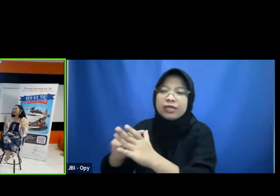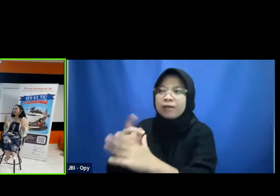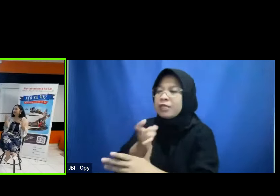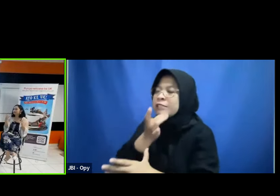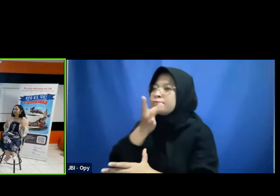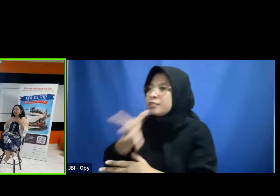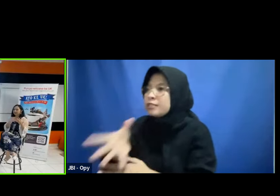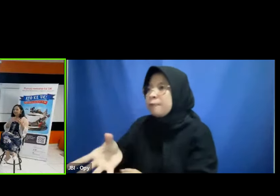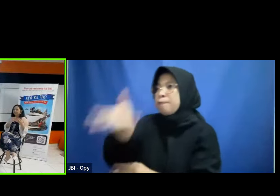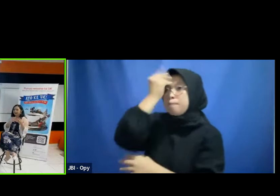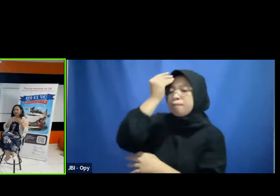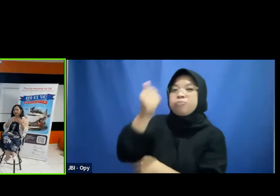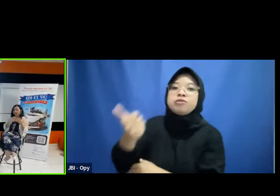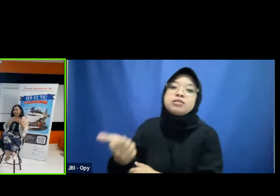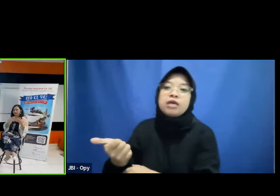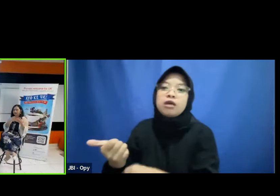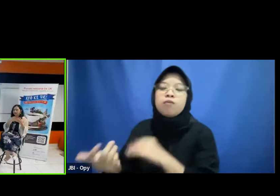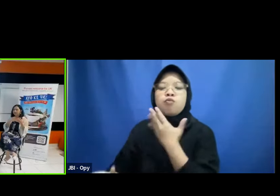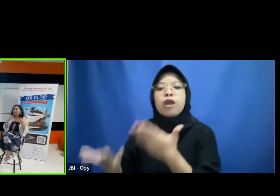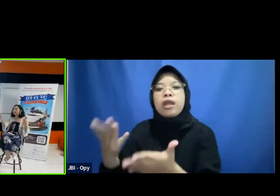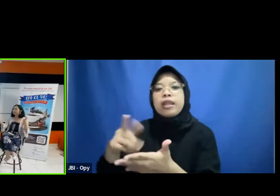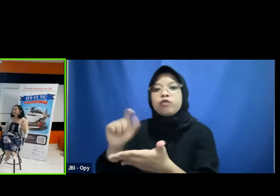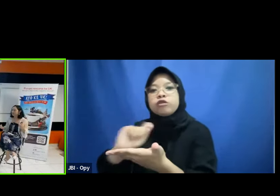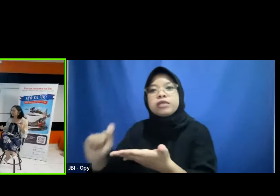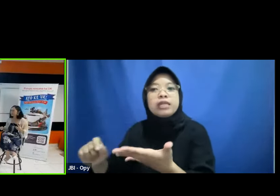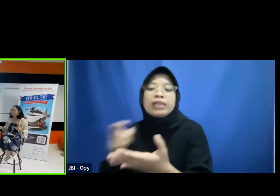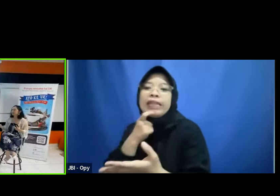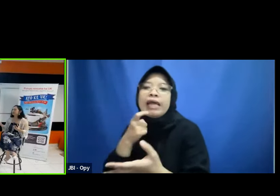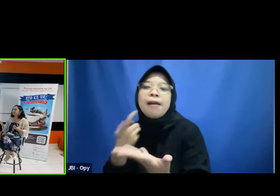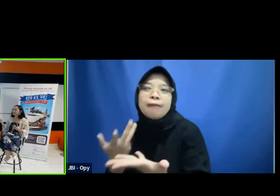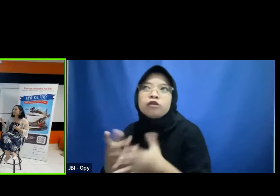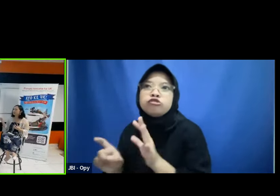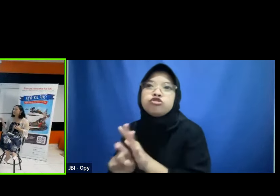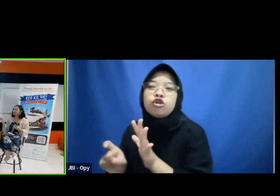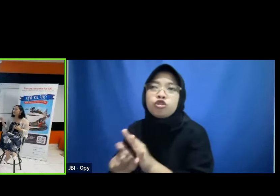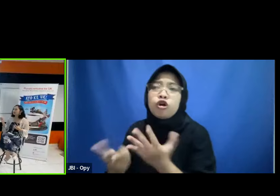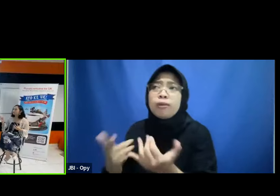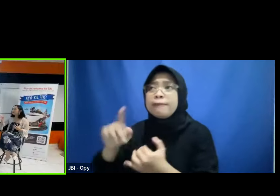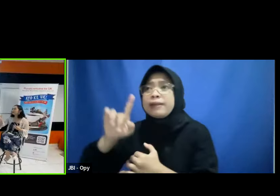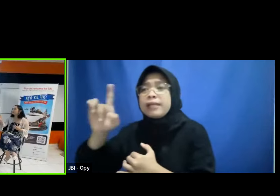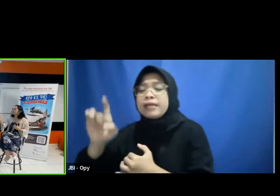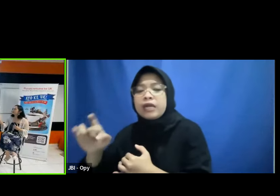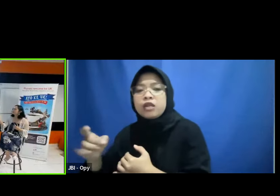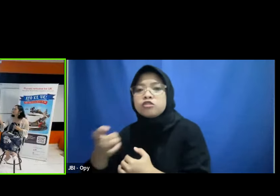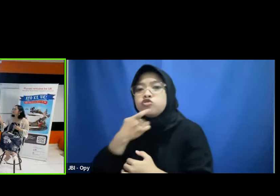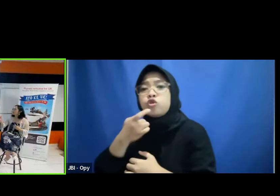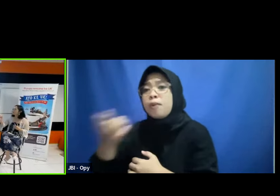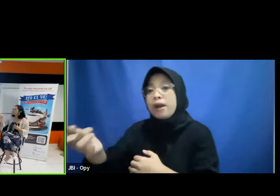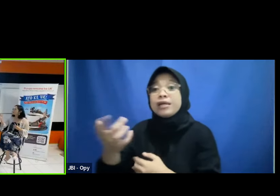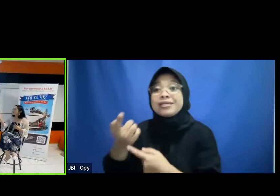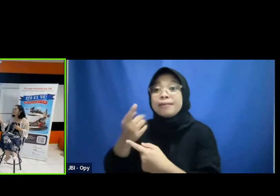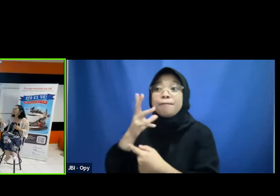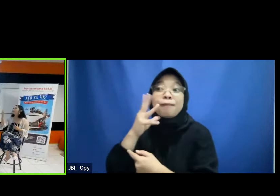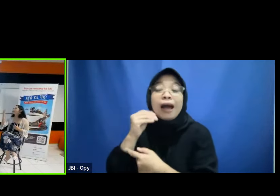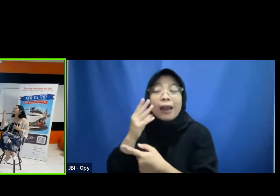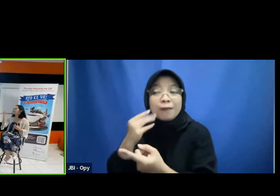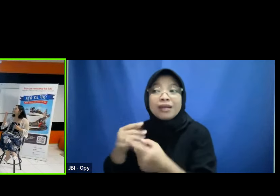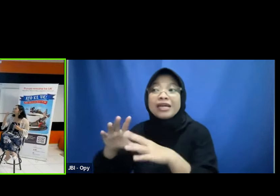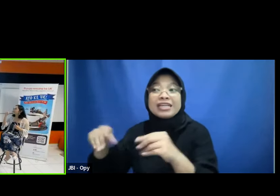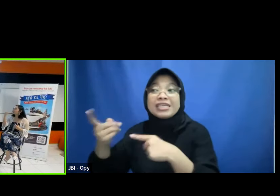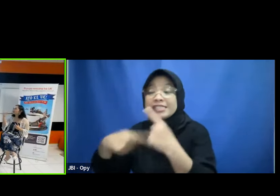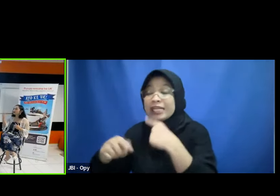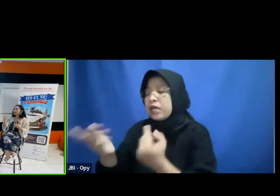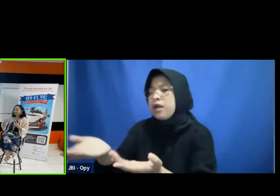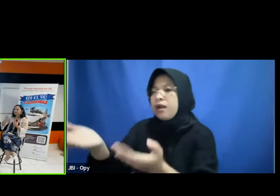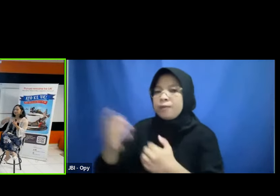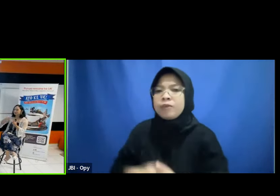karena misalkan es-nya terkait eh misalkan pertanyaannya ya tentang kayak e coba dong kamu ceritakan pengalaman kerja kamu Nah gitu